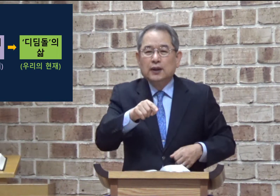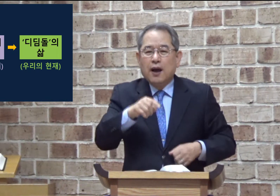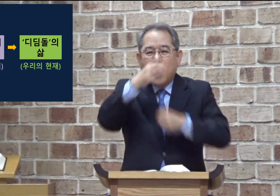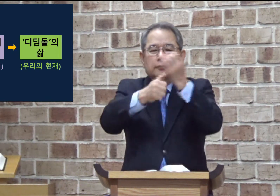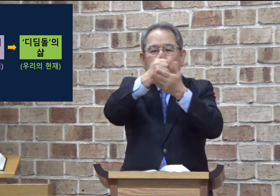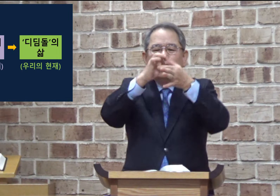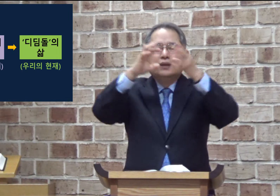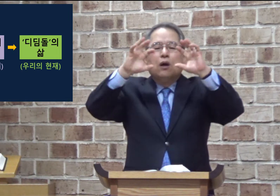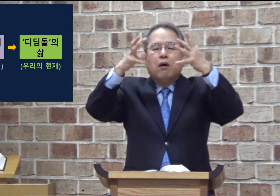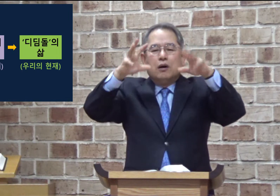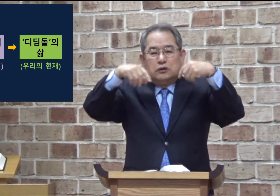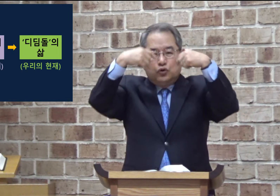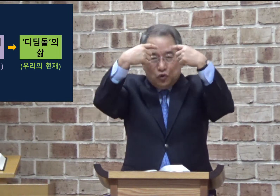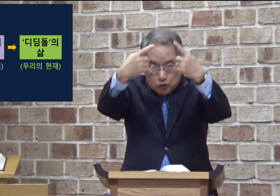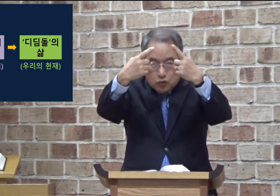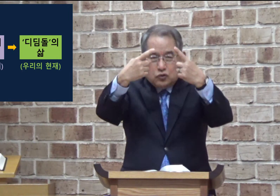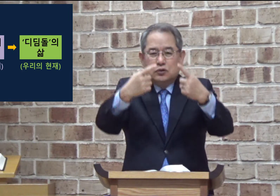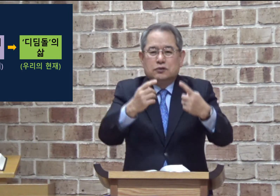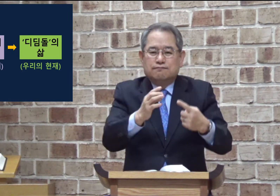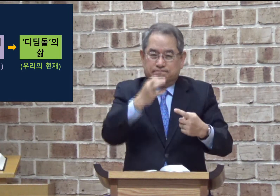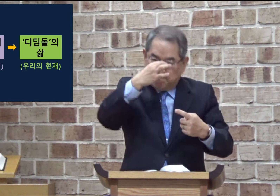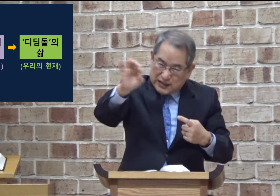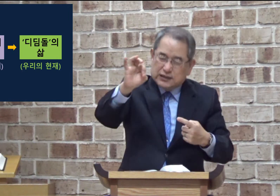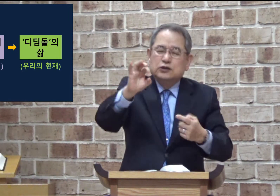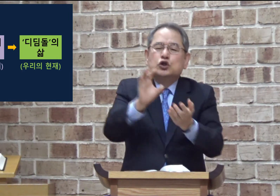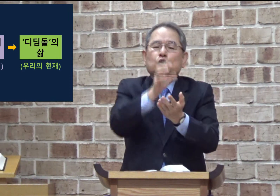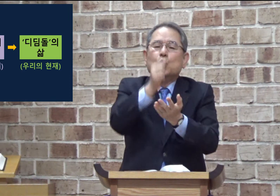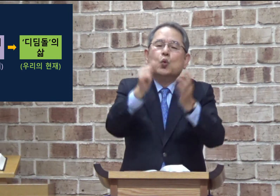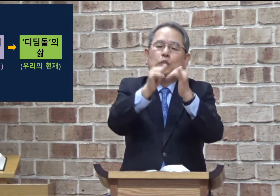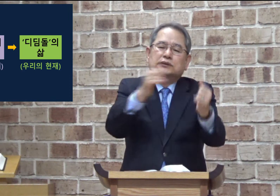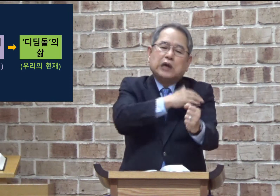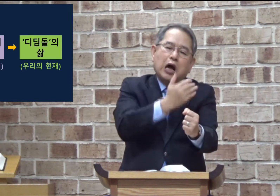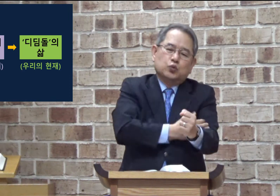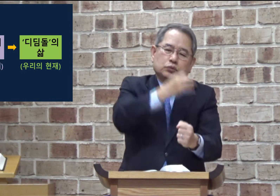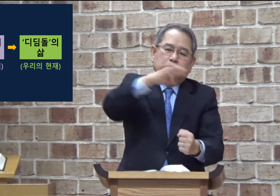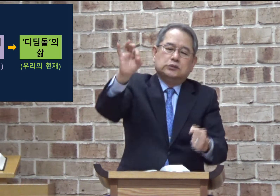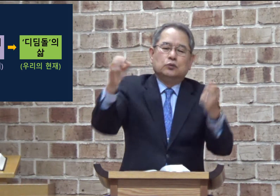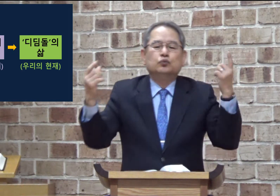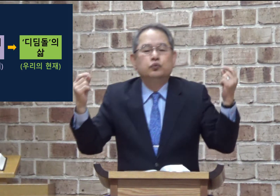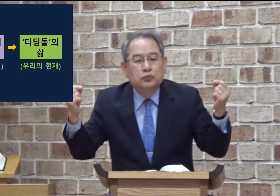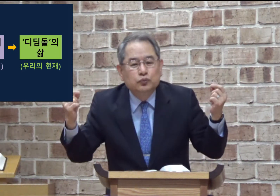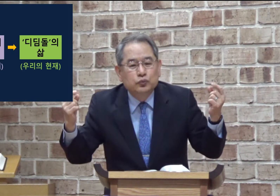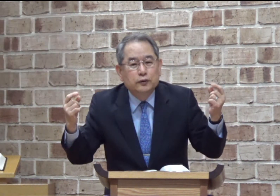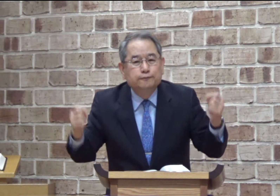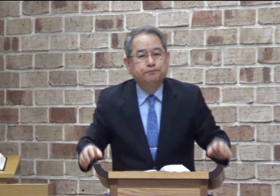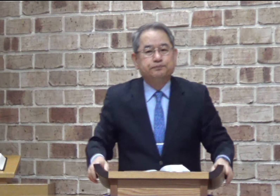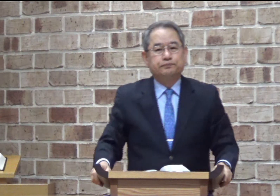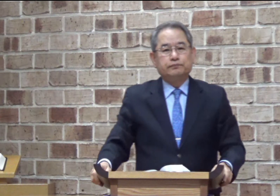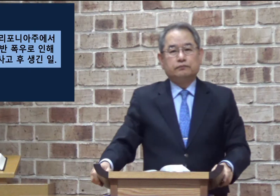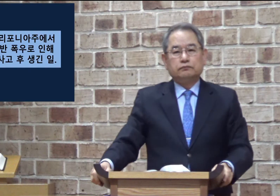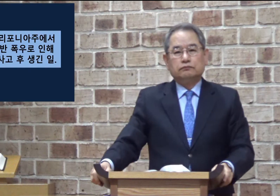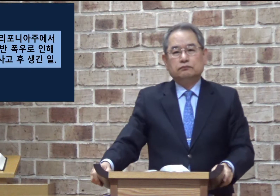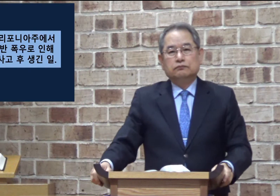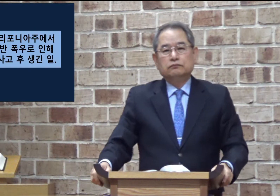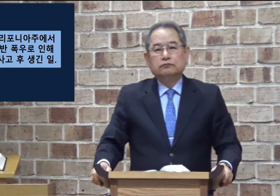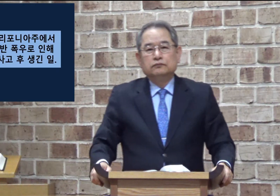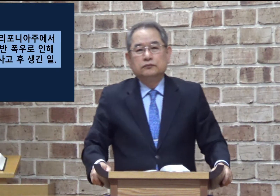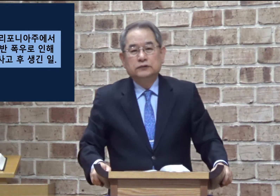그것이 하나님 나라에 들어갈 수 있는 인정받는 능력이 되는 것입니다.